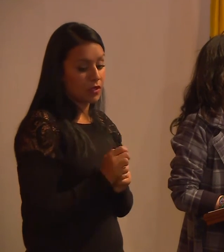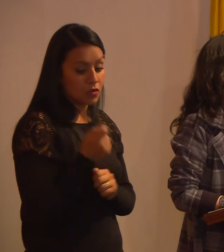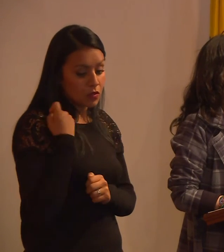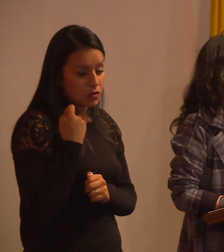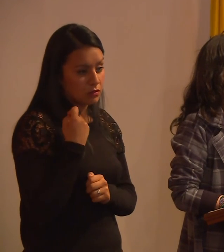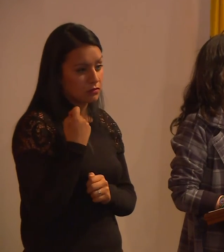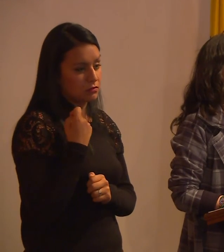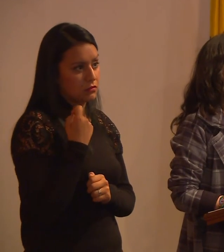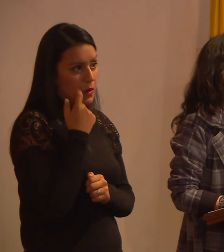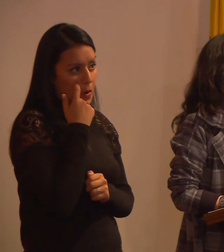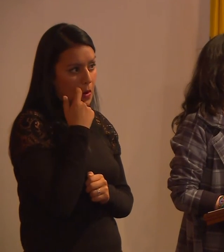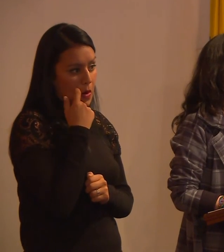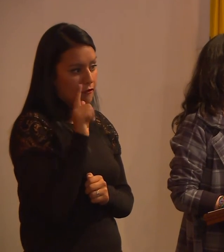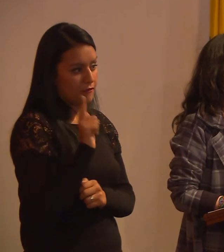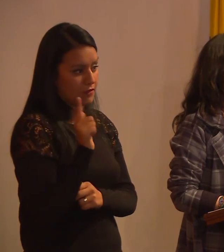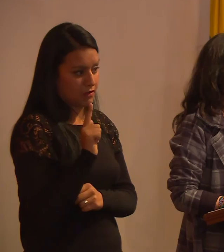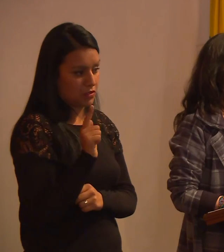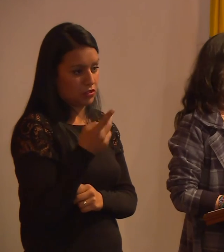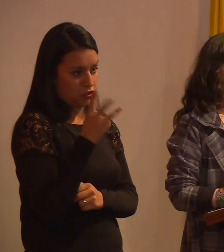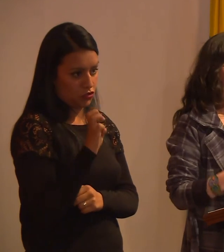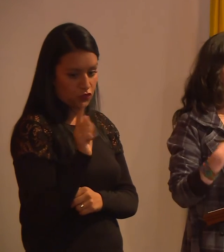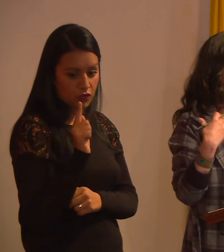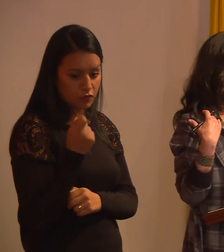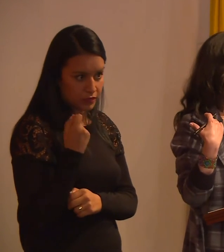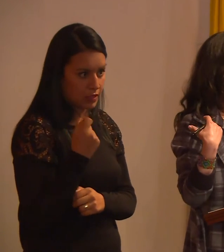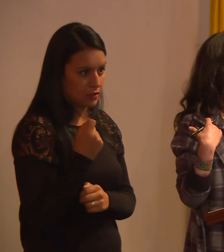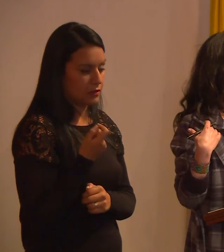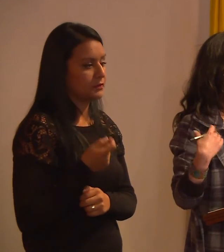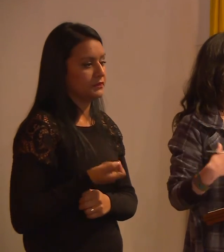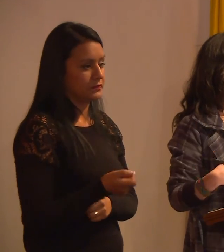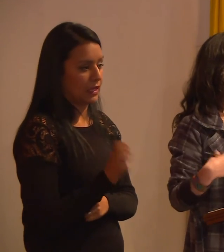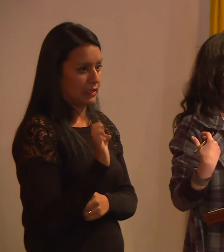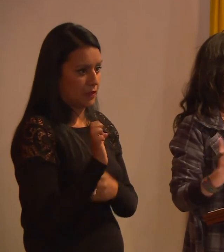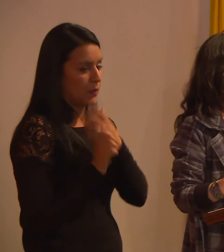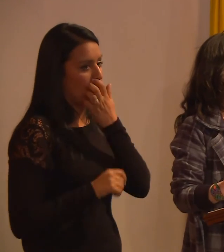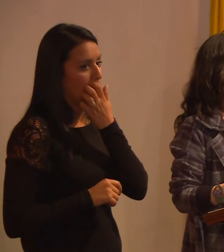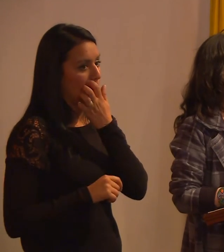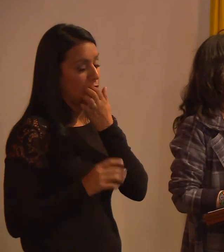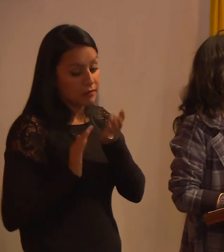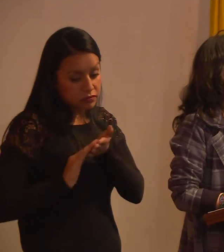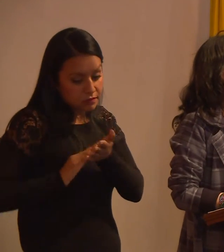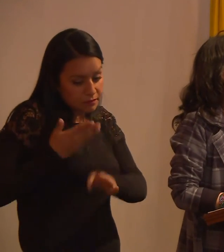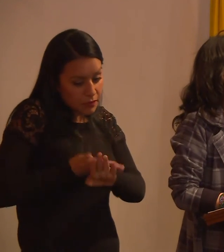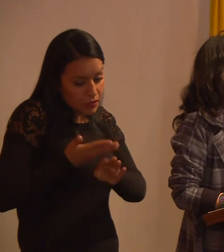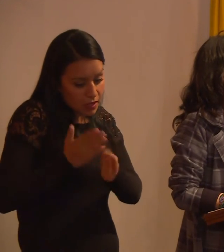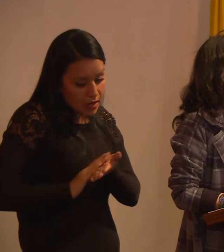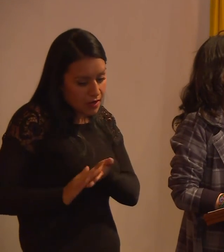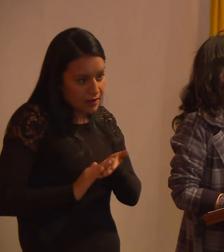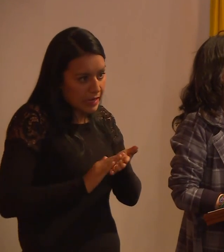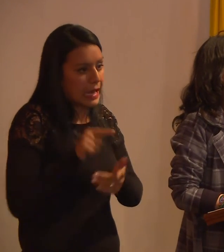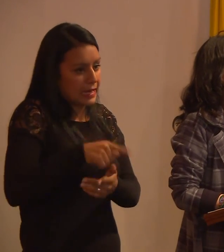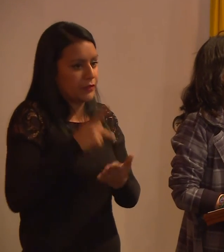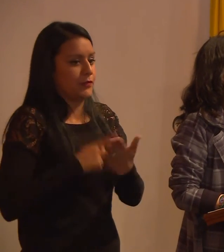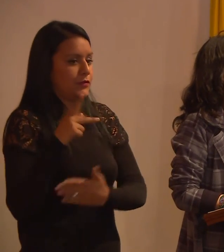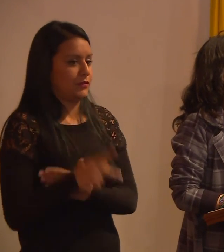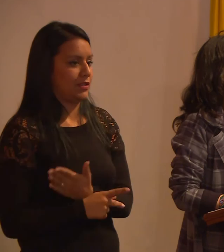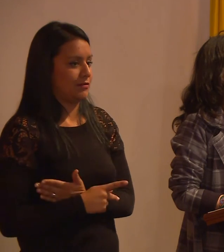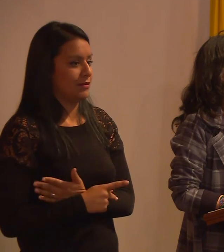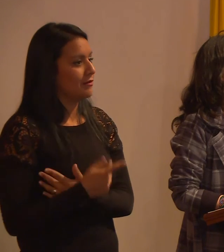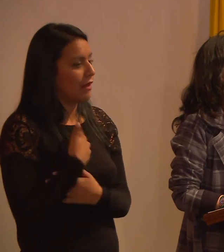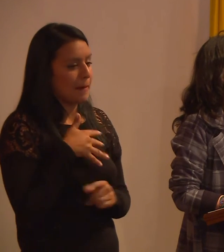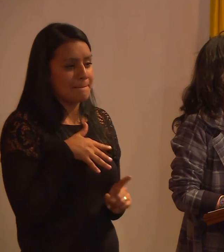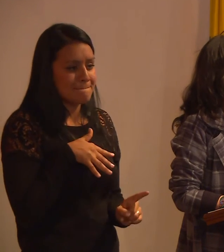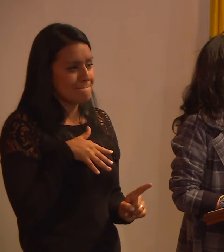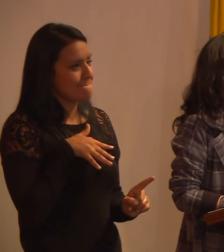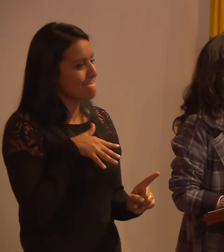reunimos con la Secretaría de Educación, se proponen una serie de modificaciones a estos proyectos porque no han tenido